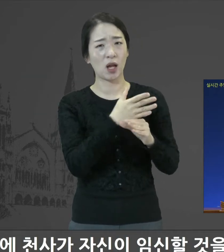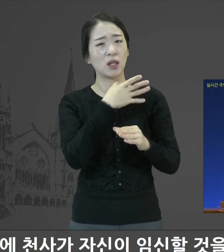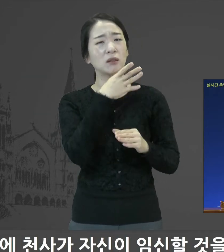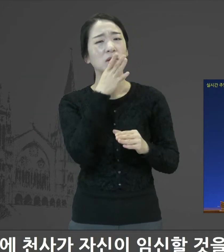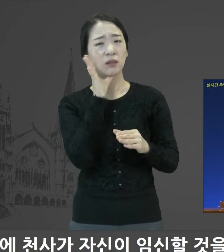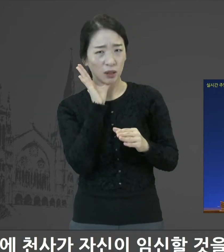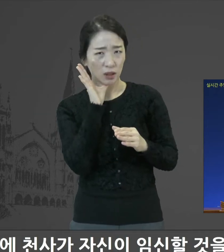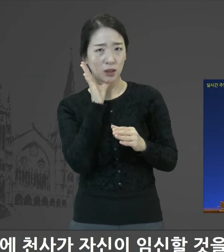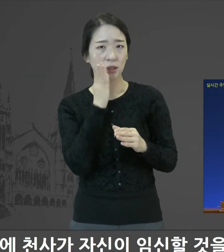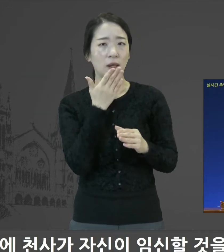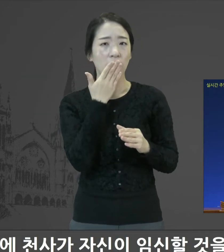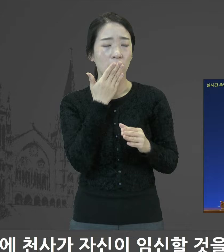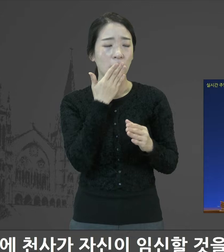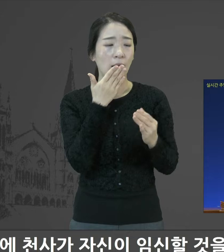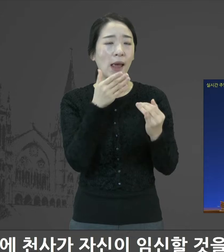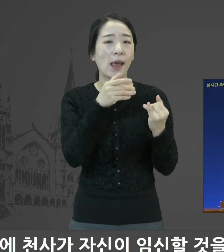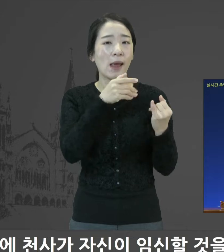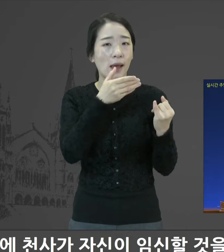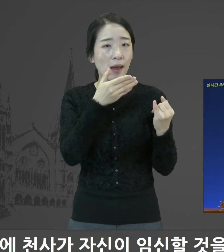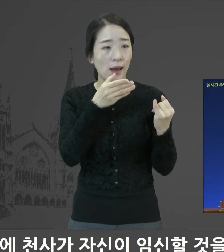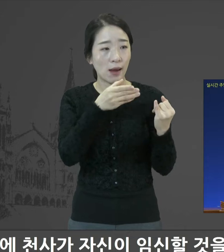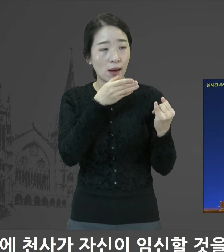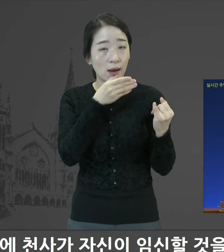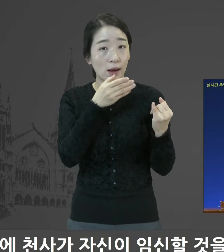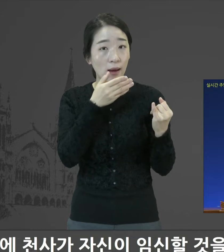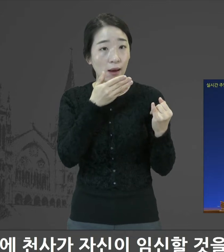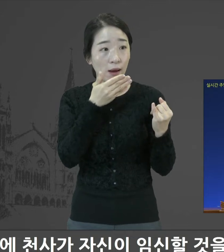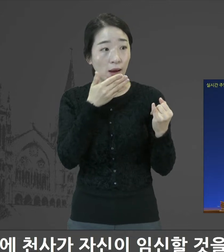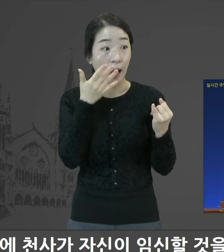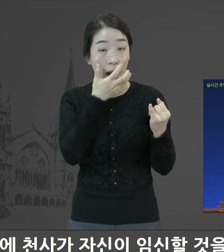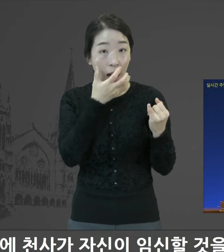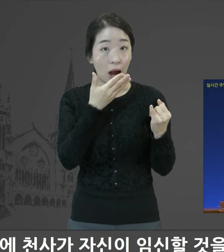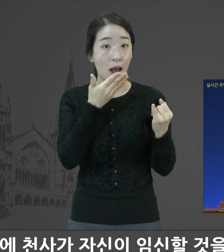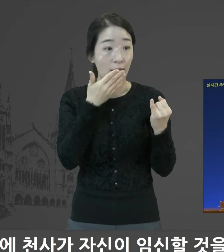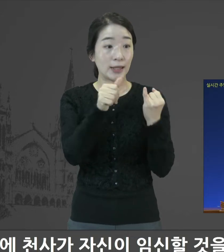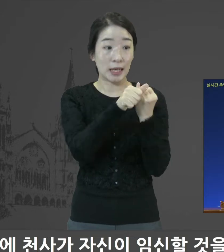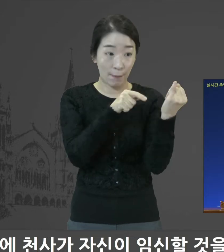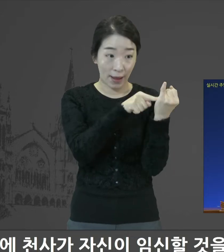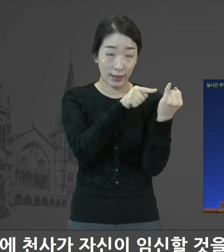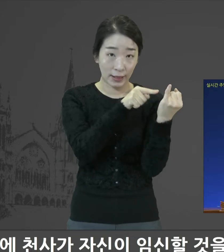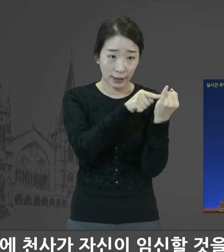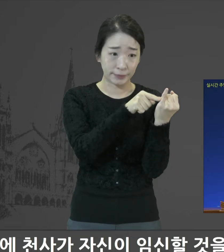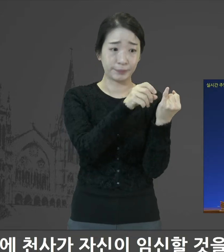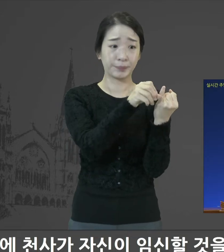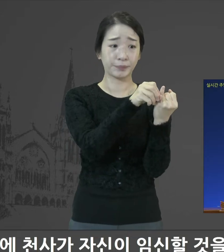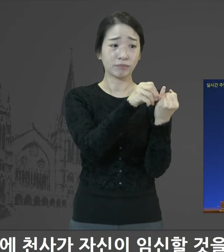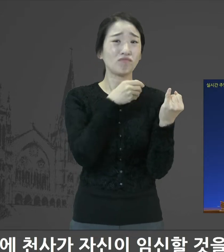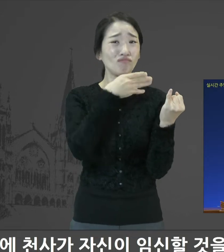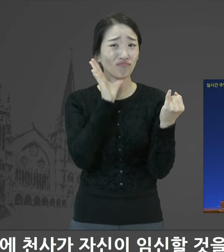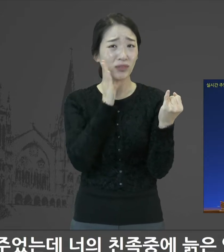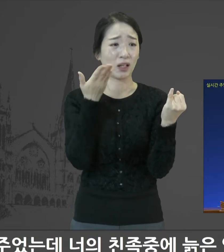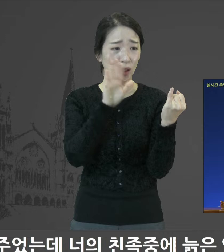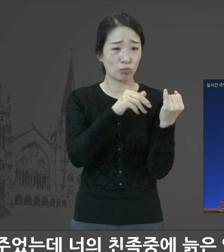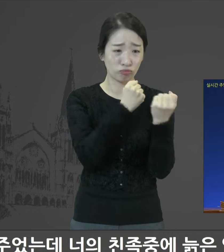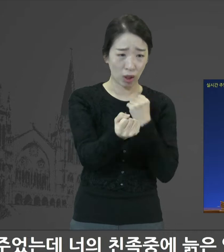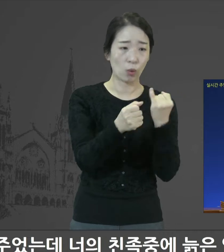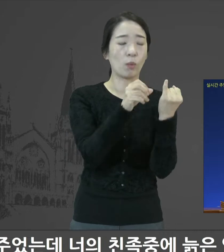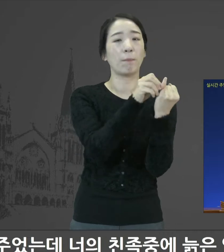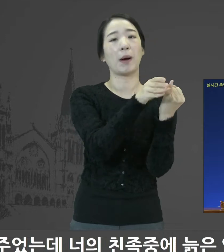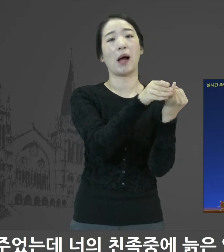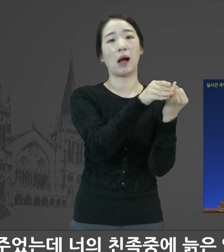엘리사벳이 있지 않느냐, 그 엘리사벳이 도저히 애를 가질 수 없는 상황인데 얼마 전 임신했다.